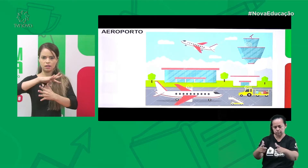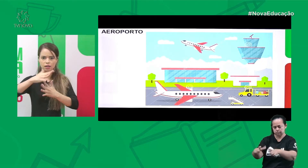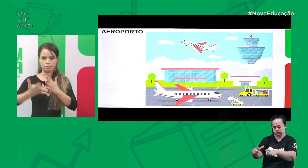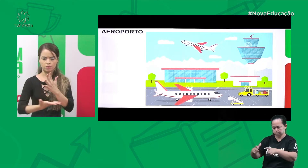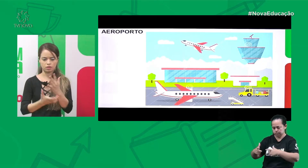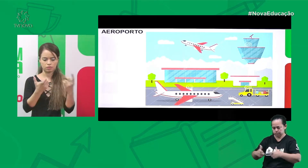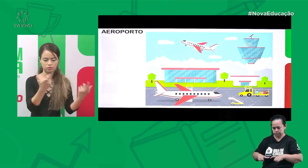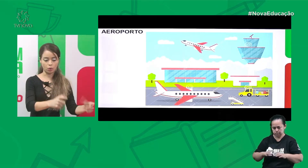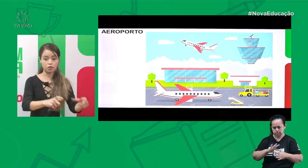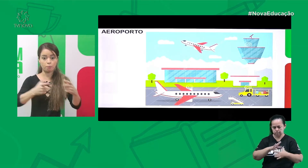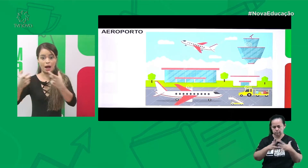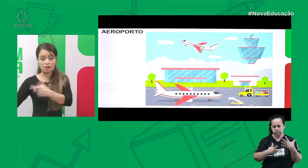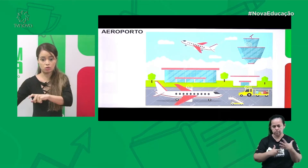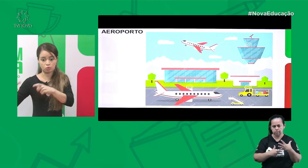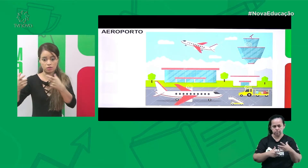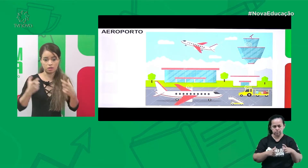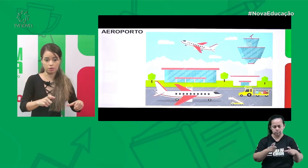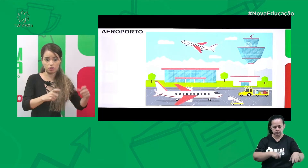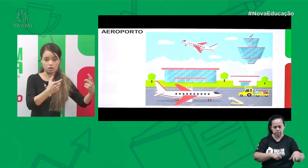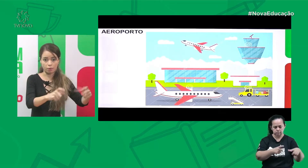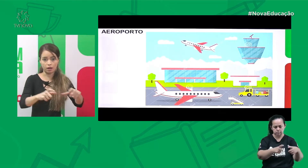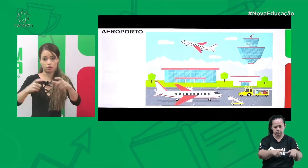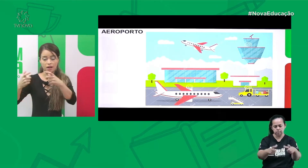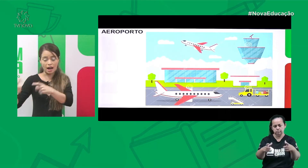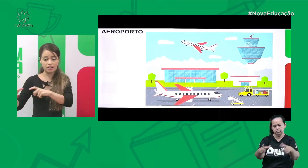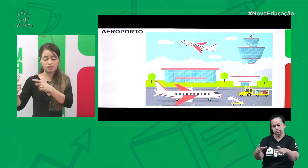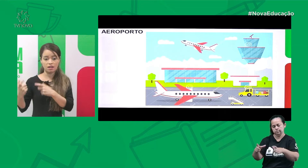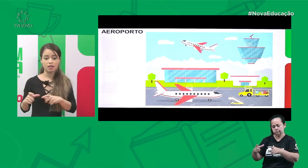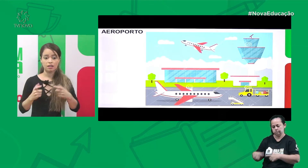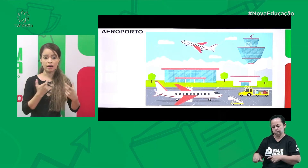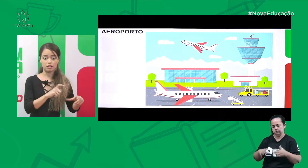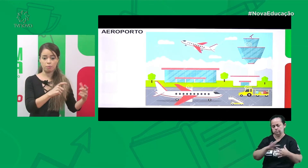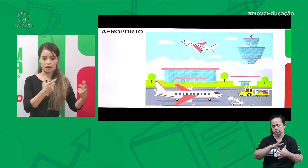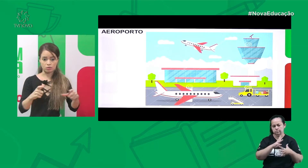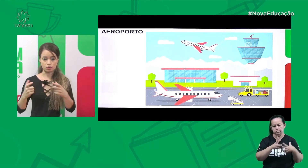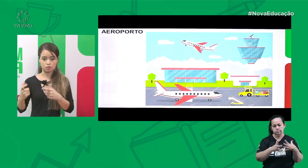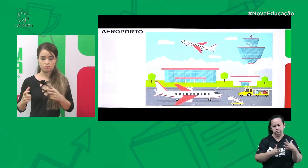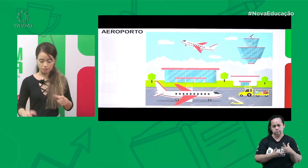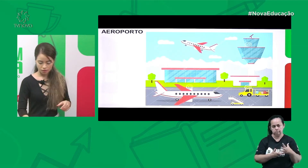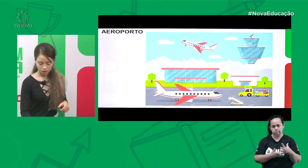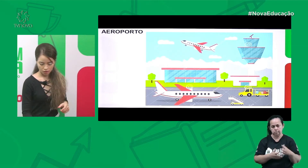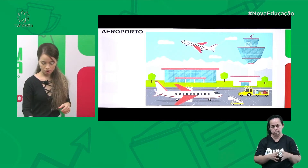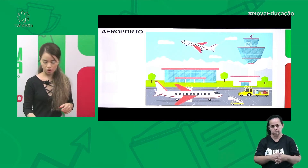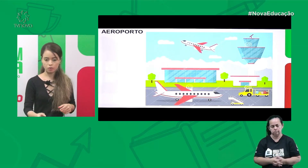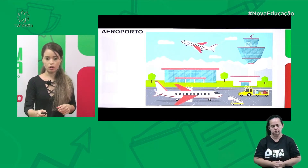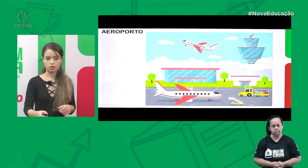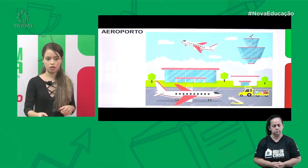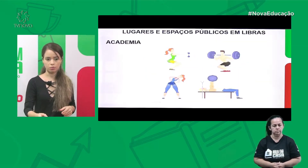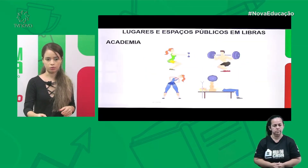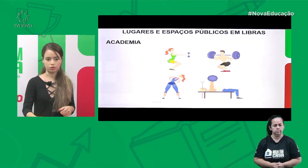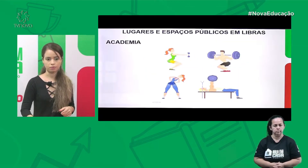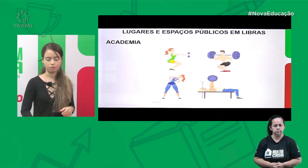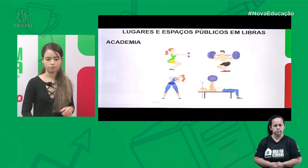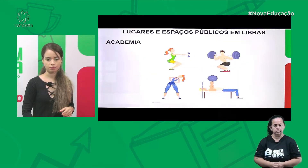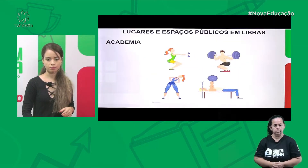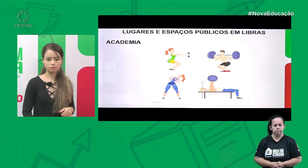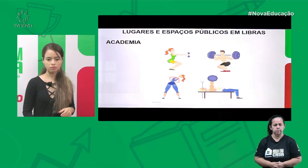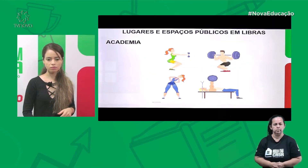em Libras, ou espaço, esse também é o sinal para lugares e espaços. Então, nós